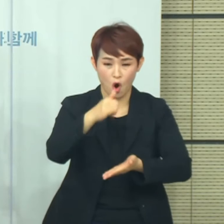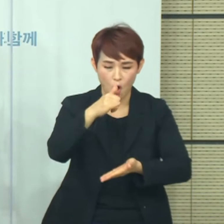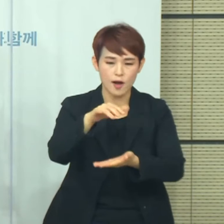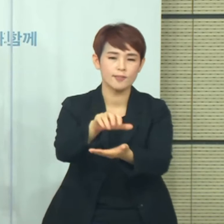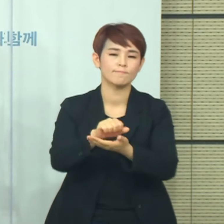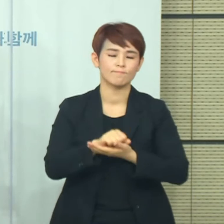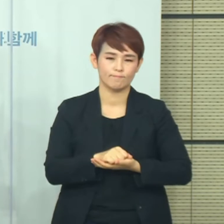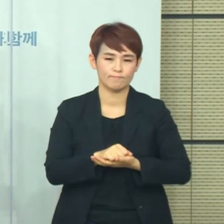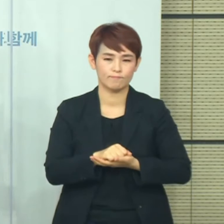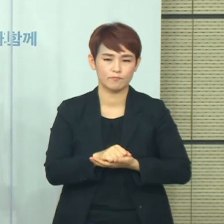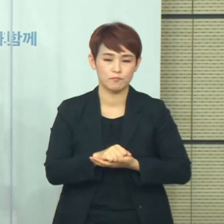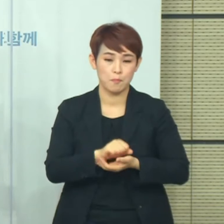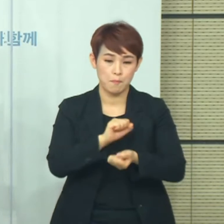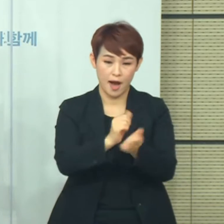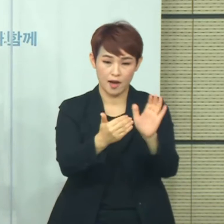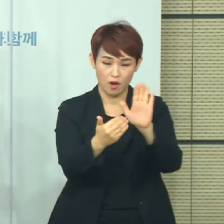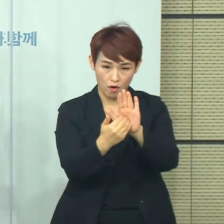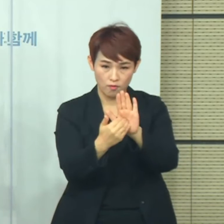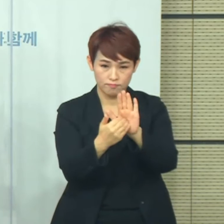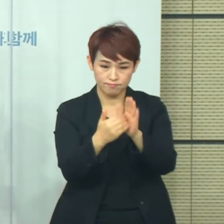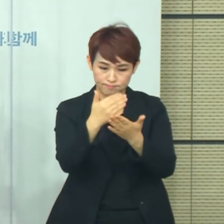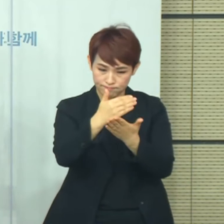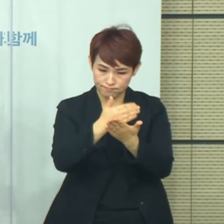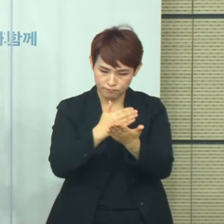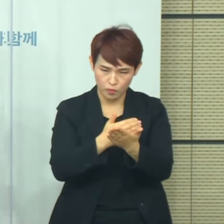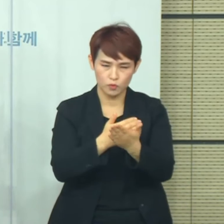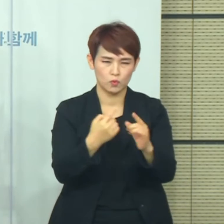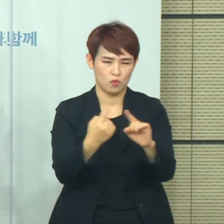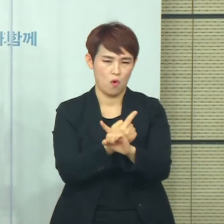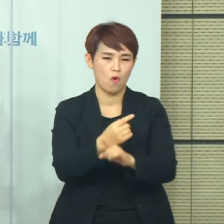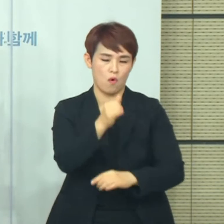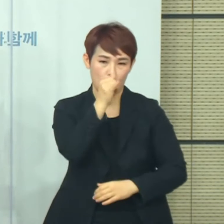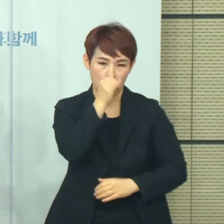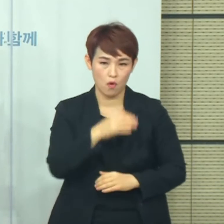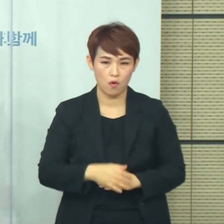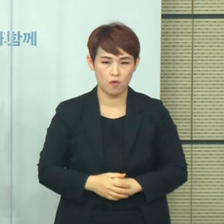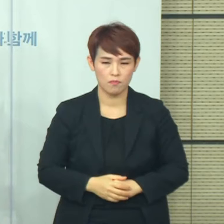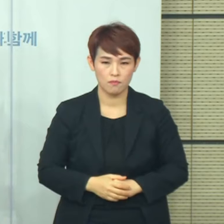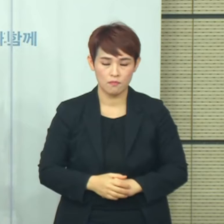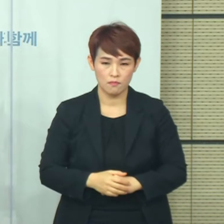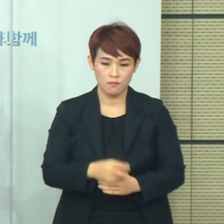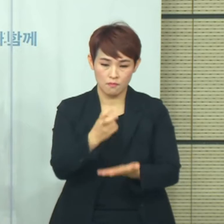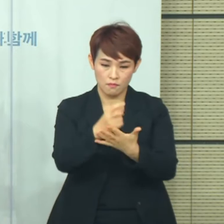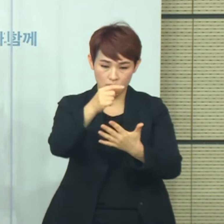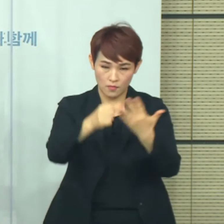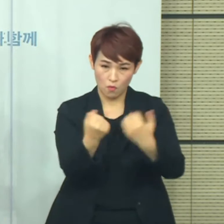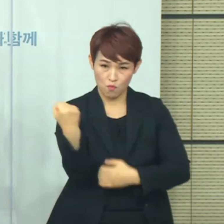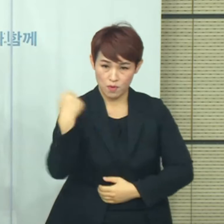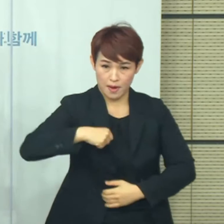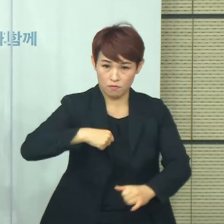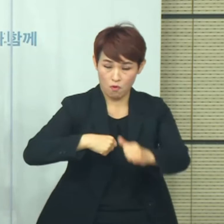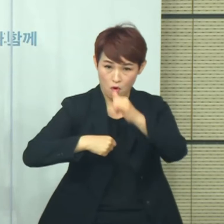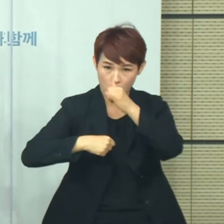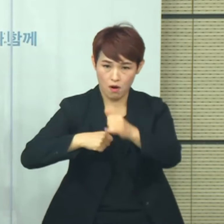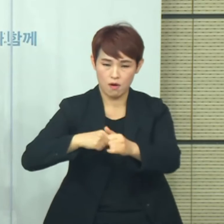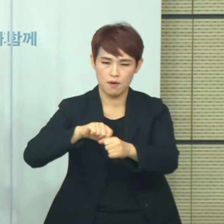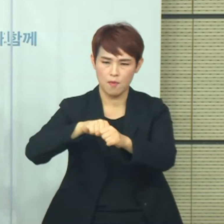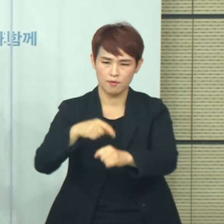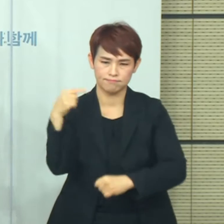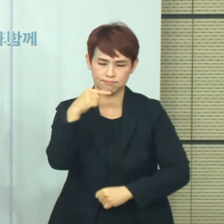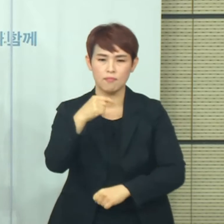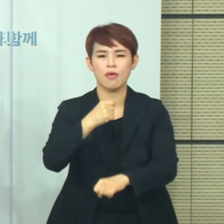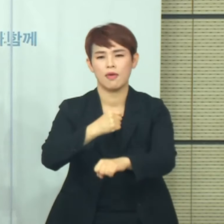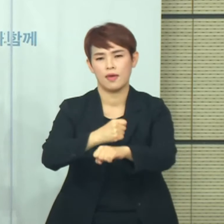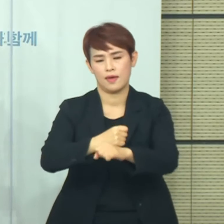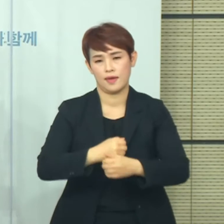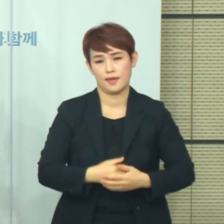수렴하여 방역 지침을 보다 합리적으로 조정하되 향후 지침 위반 등의 입법 행위에 대해서는 엄정 대처하는